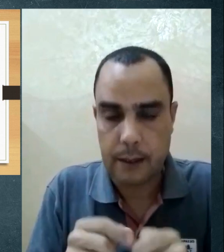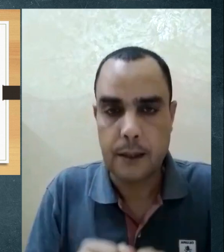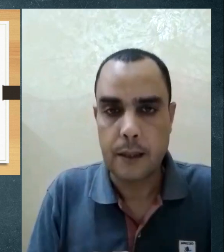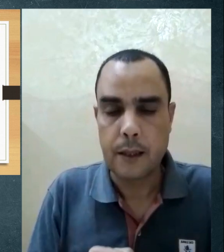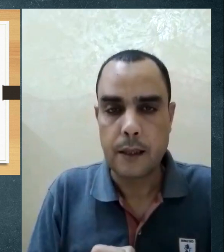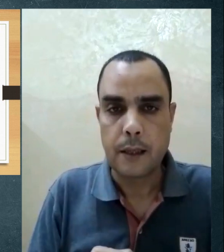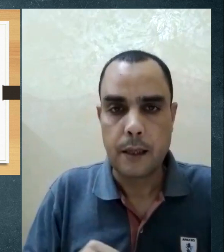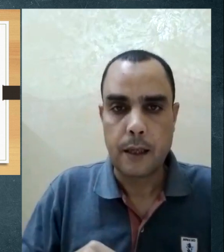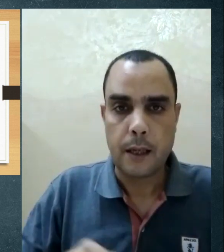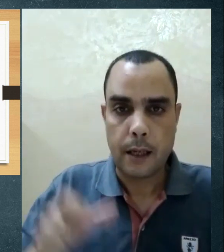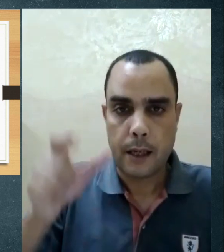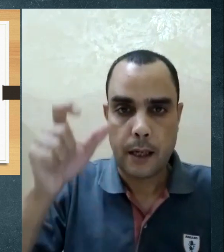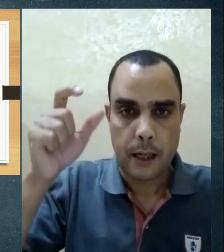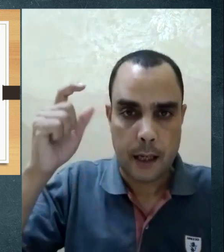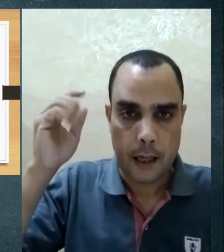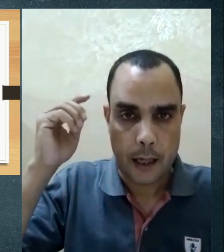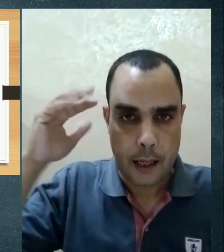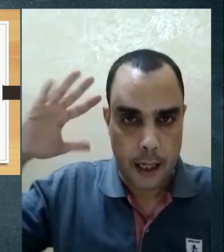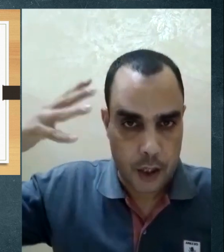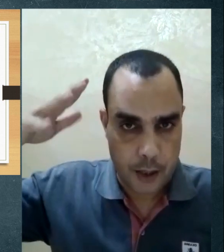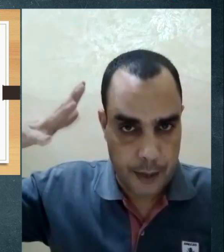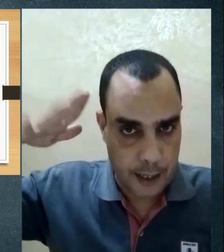مرحلة